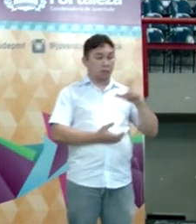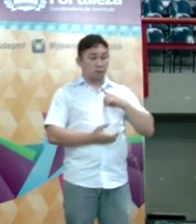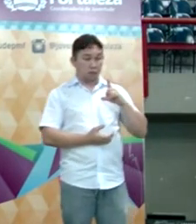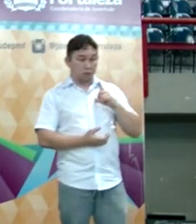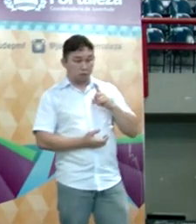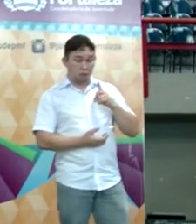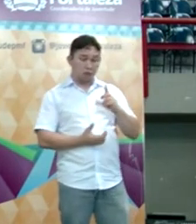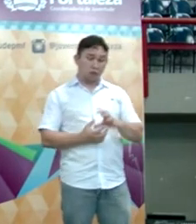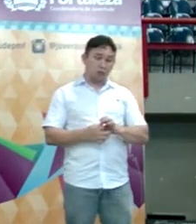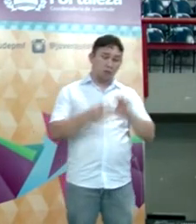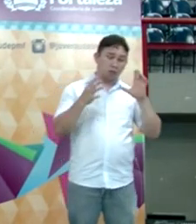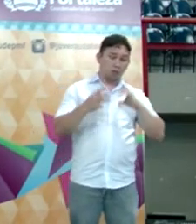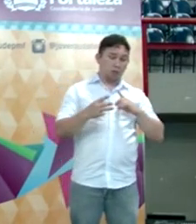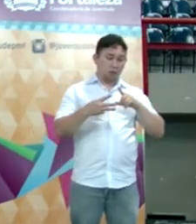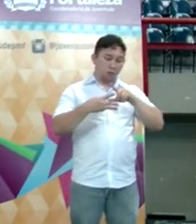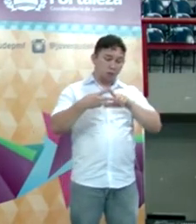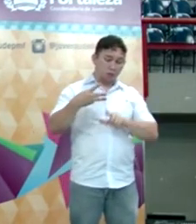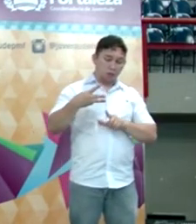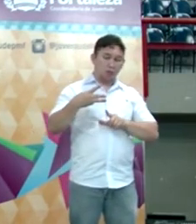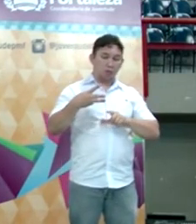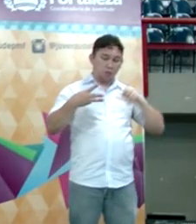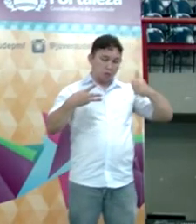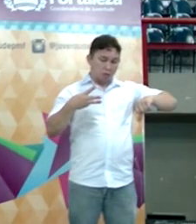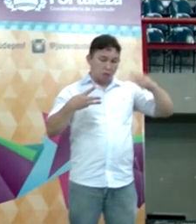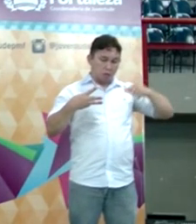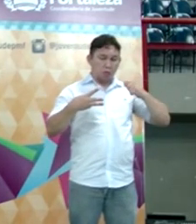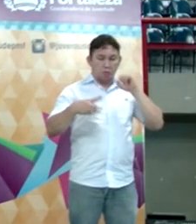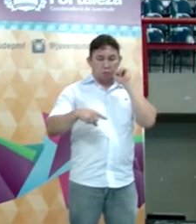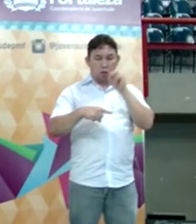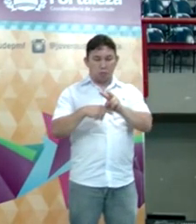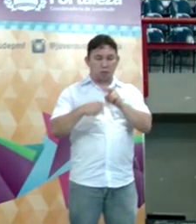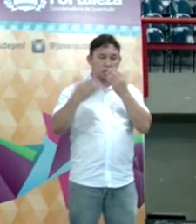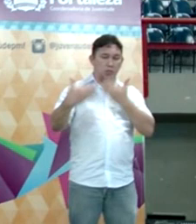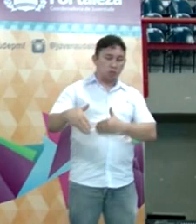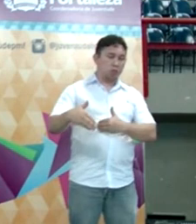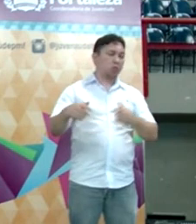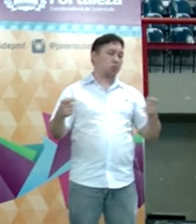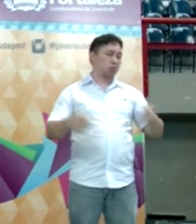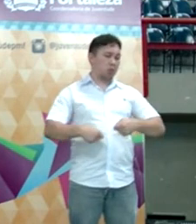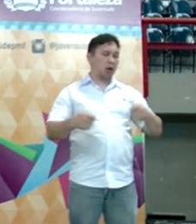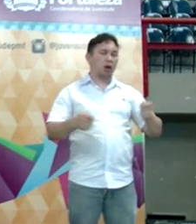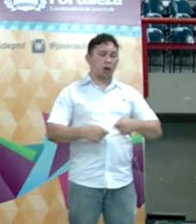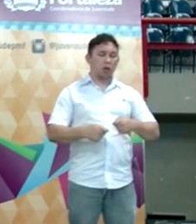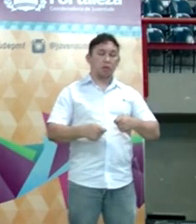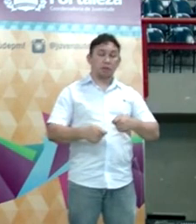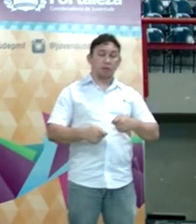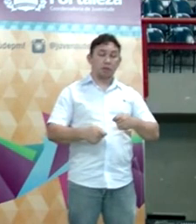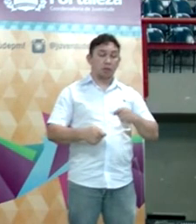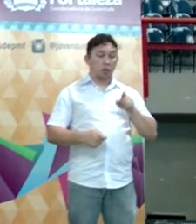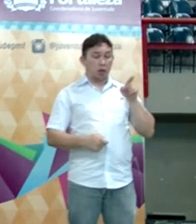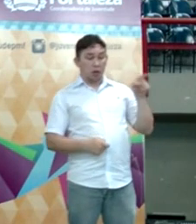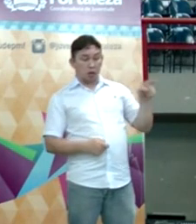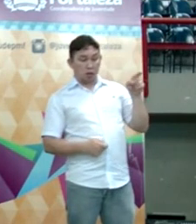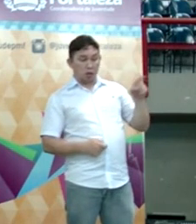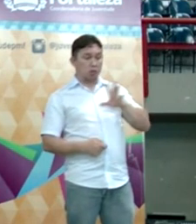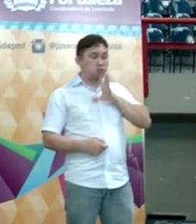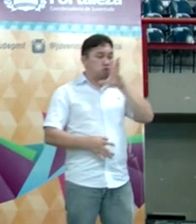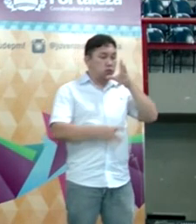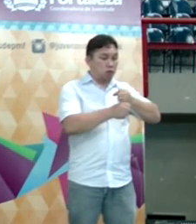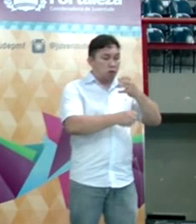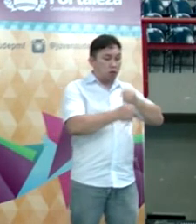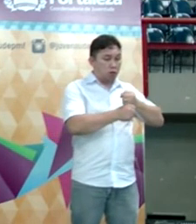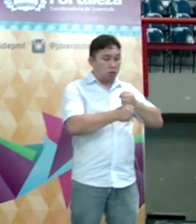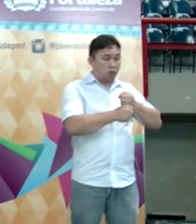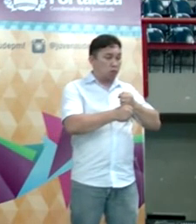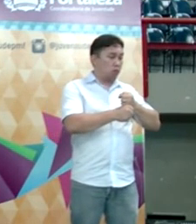Admitindo que há independência entre os 3 instrumentos nos quais se baseia o processo de seleção, podemos afirmar que a probabilidade do